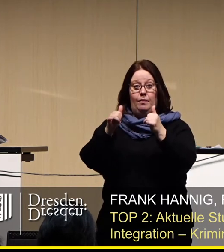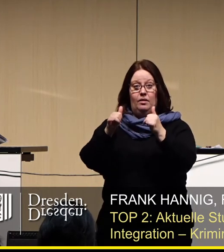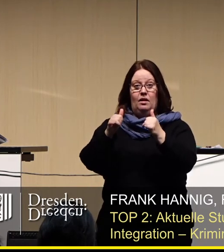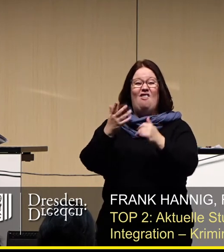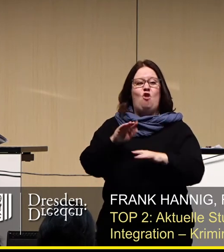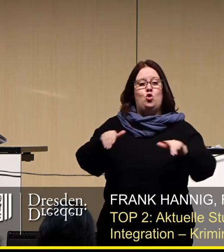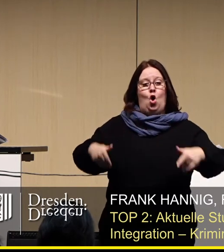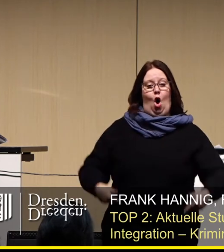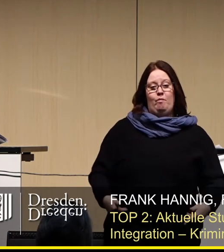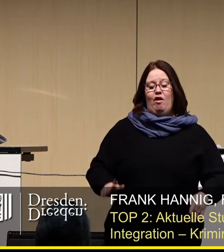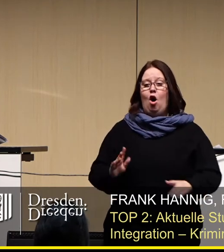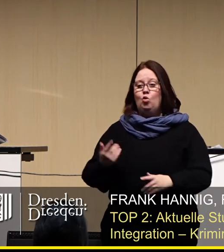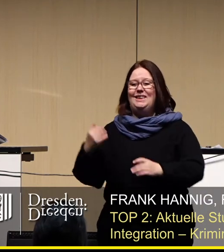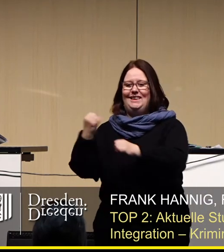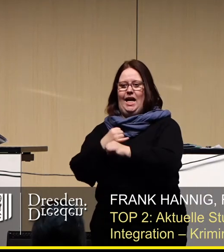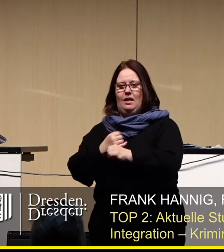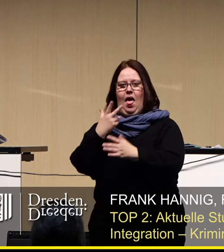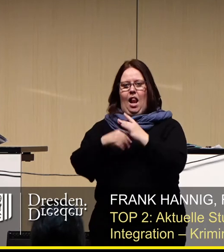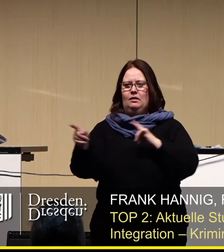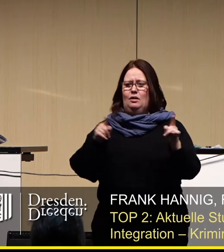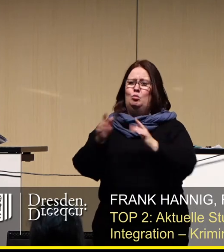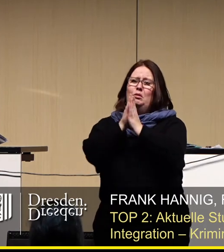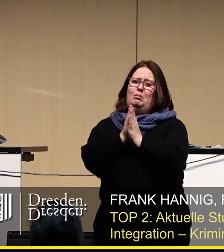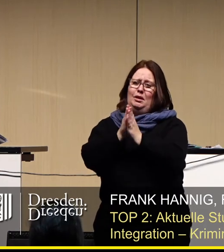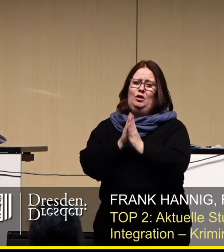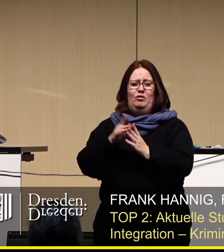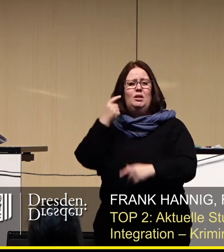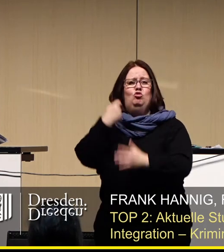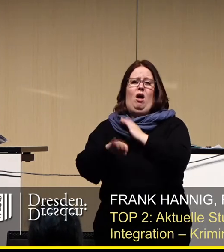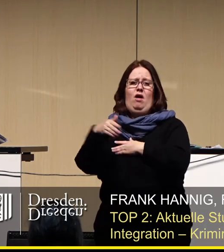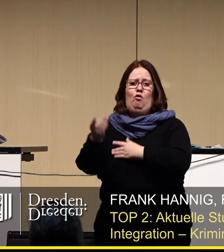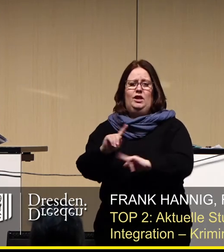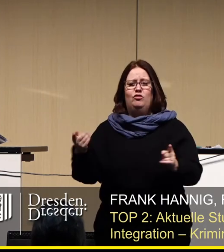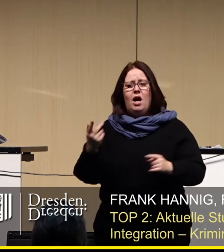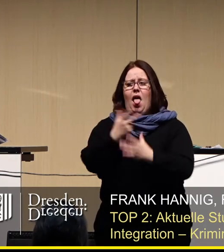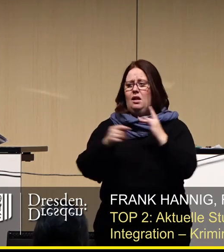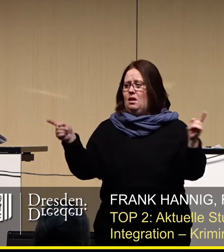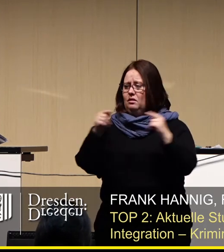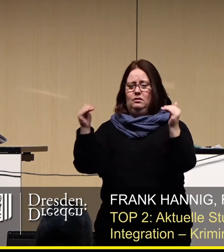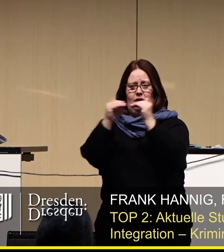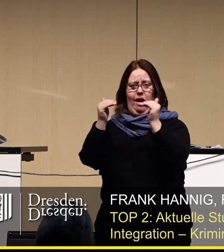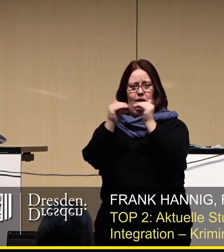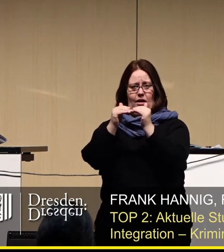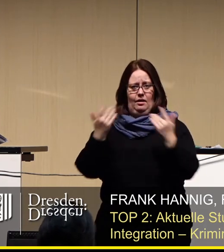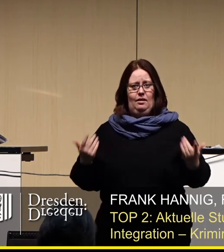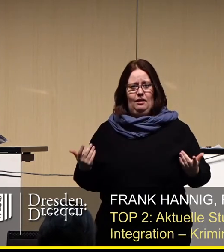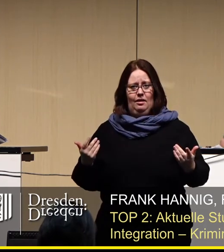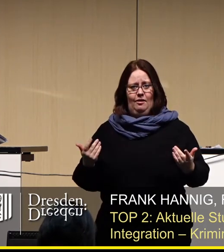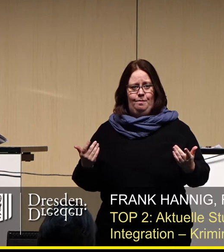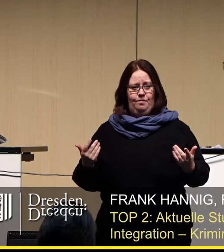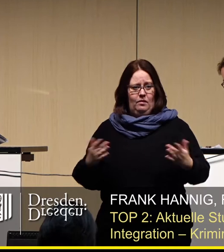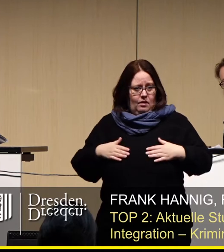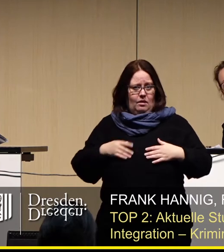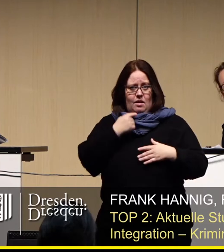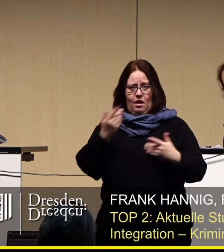Eltern des Opfers und des Täters da und haben das Gericht angefleht, den Jungen nicht zu bestrafen, weil sich die Eltern untereinander geeinigt hätten. Was